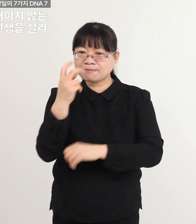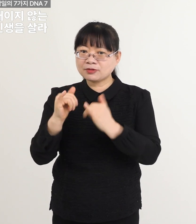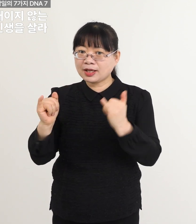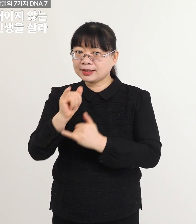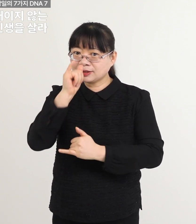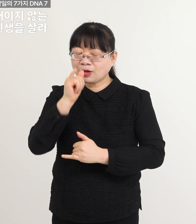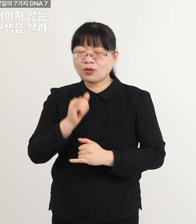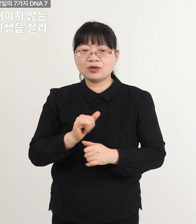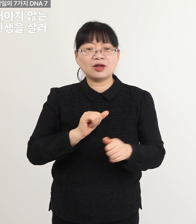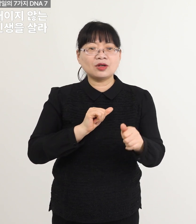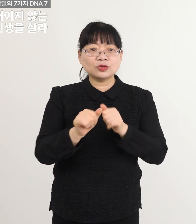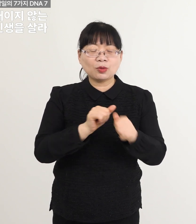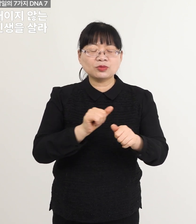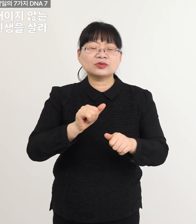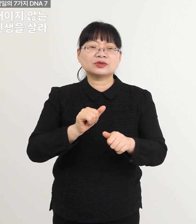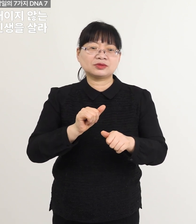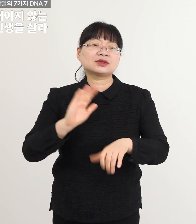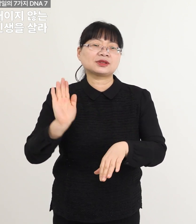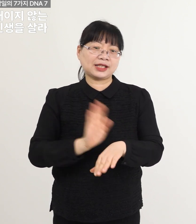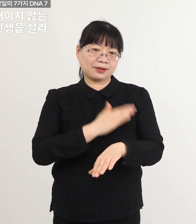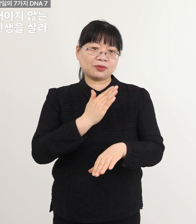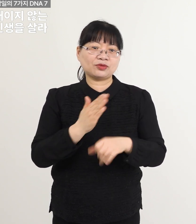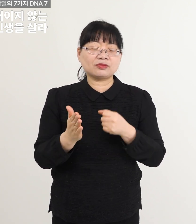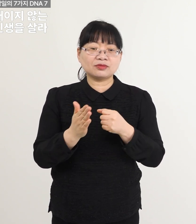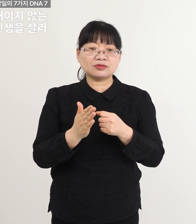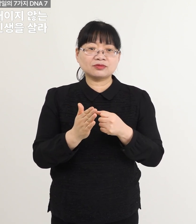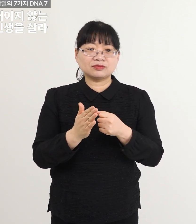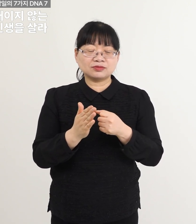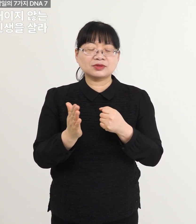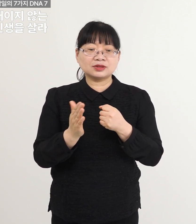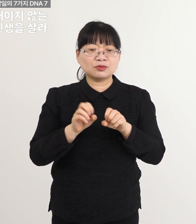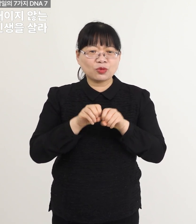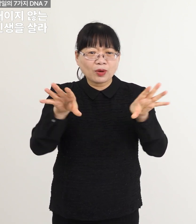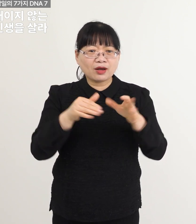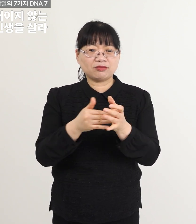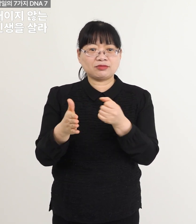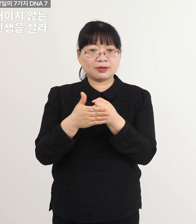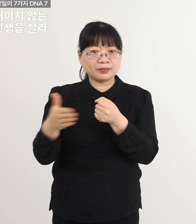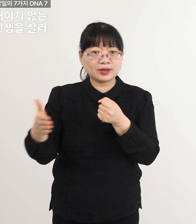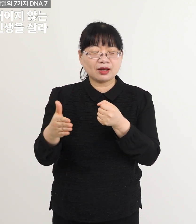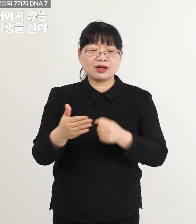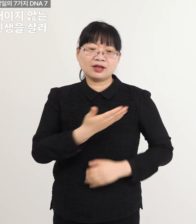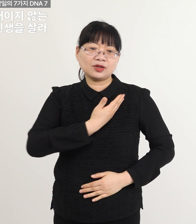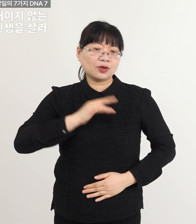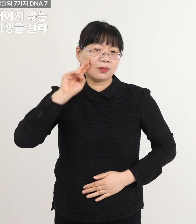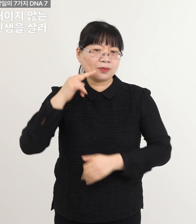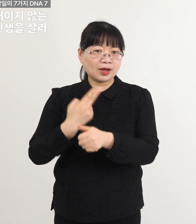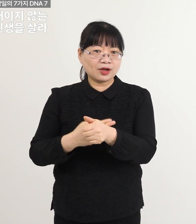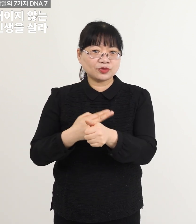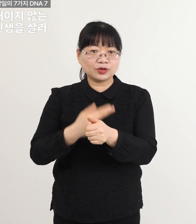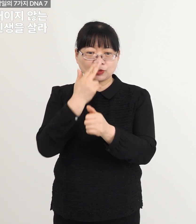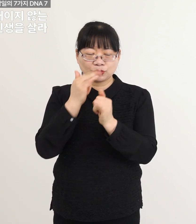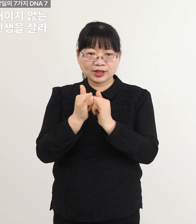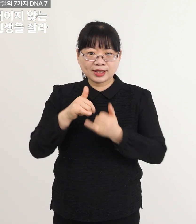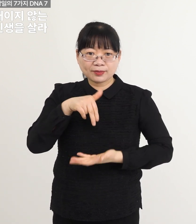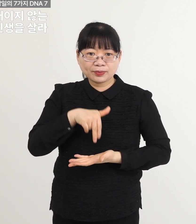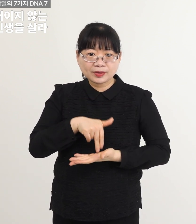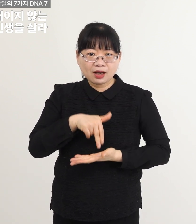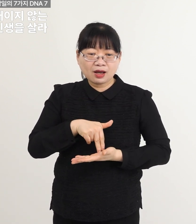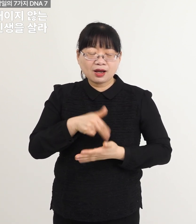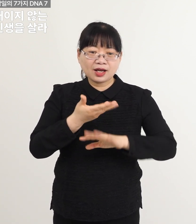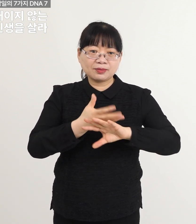잘못된 소문 때문에. 사도 바울이 유대인으로서 이방 땅에